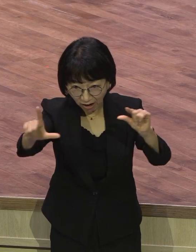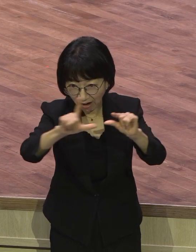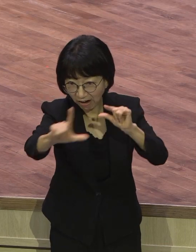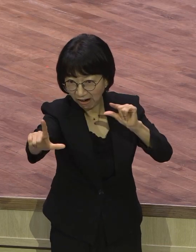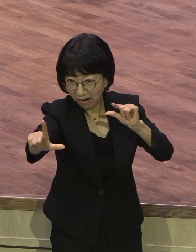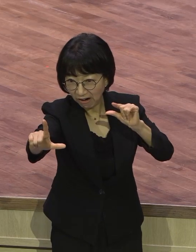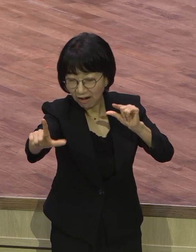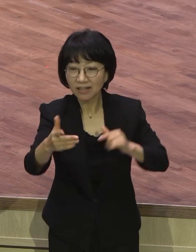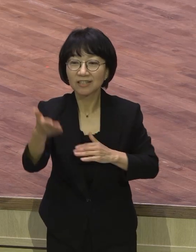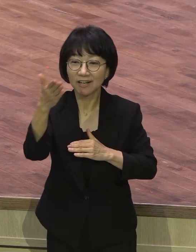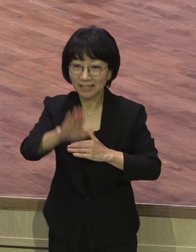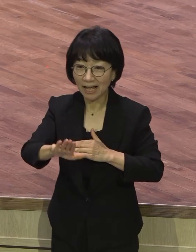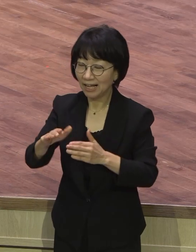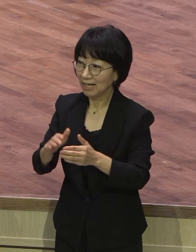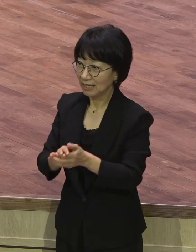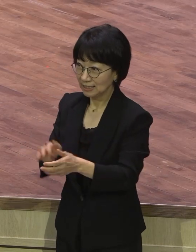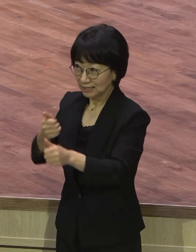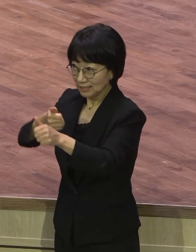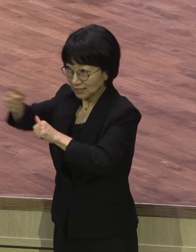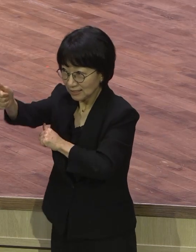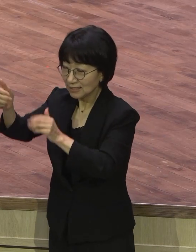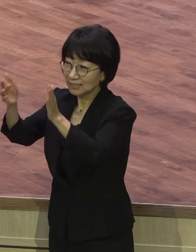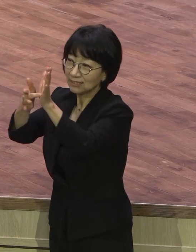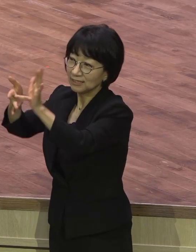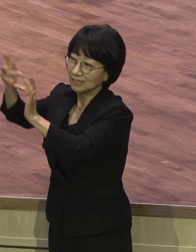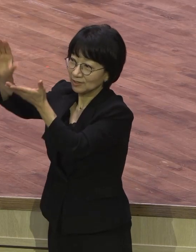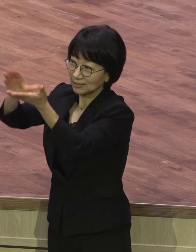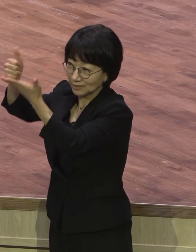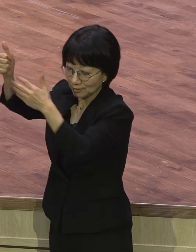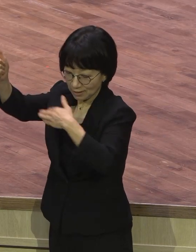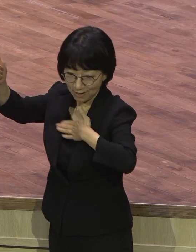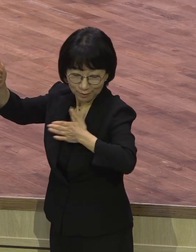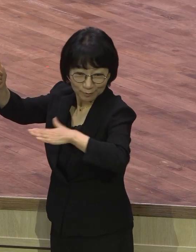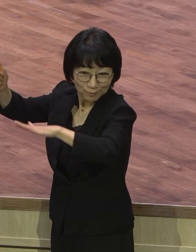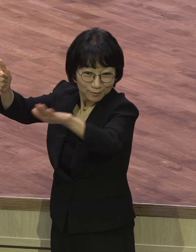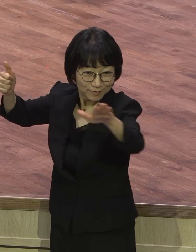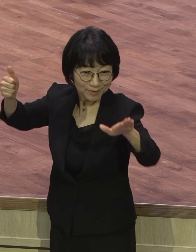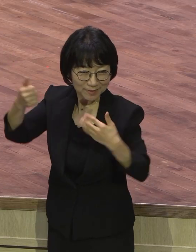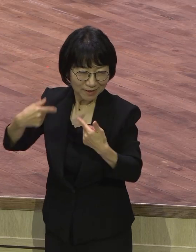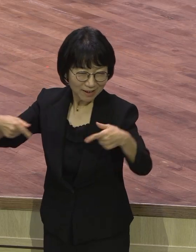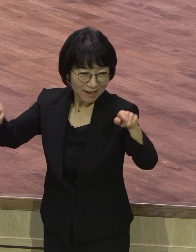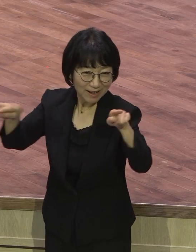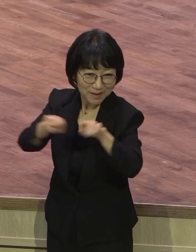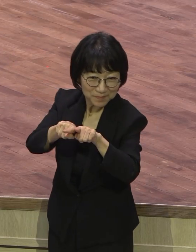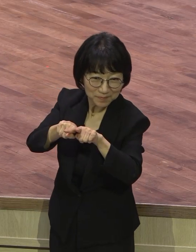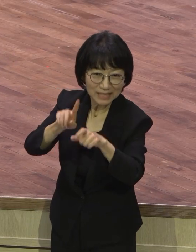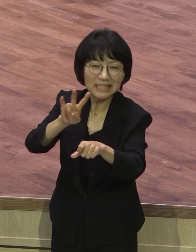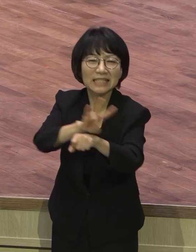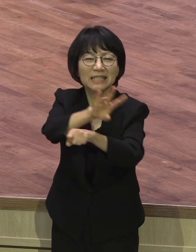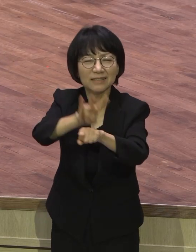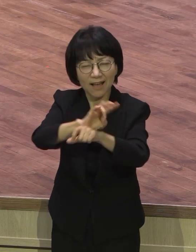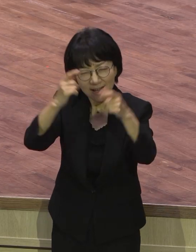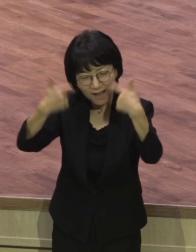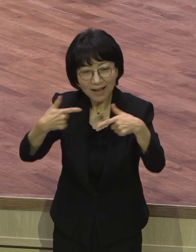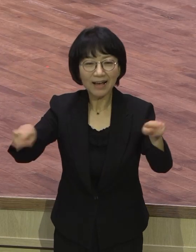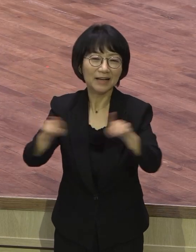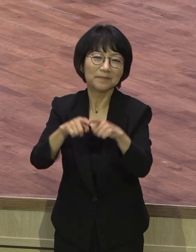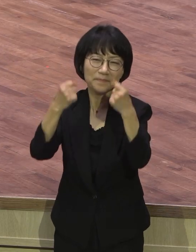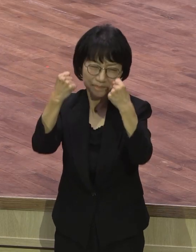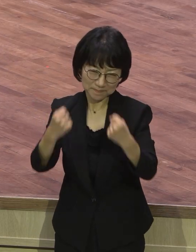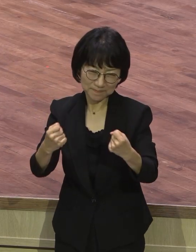예수 그리스도가 뭐요 우리와 항상 24시 함께 하신다. 이게 중요한